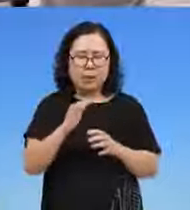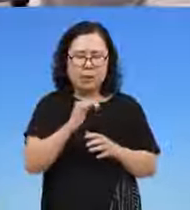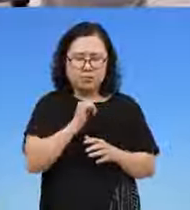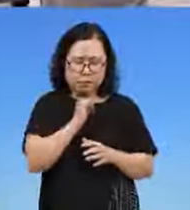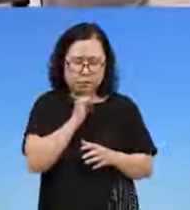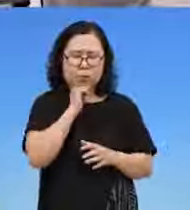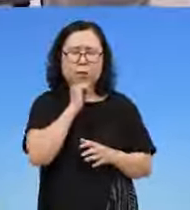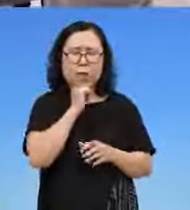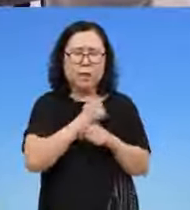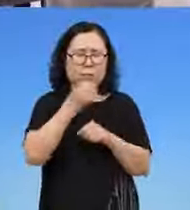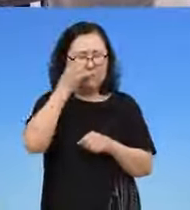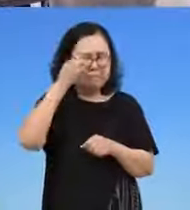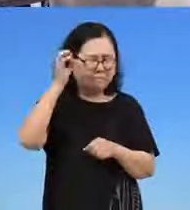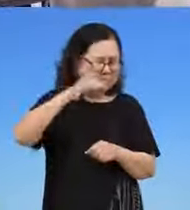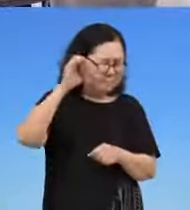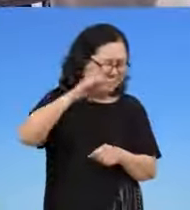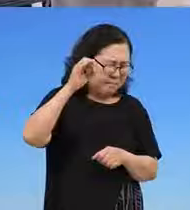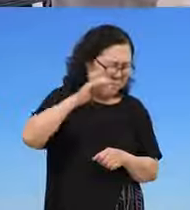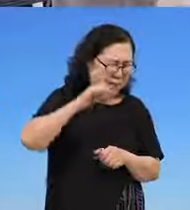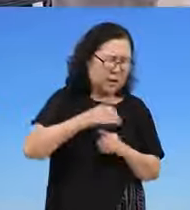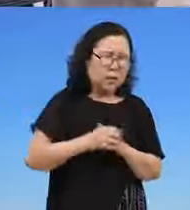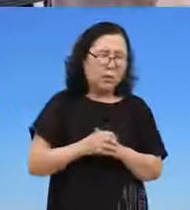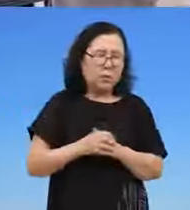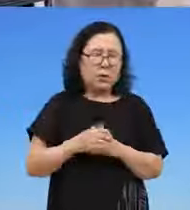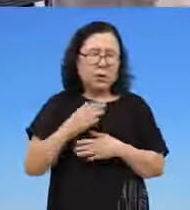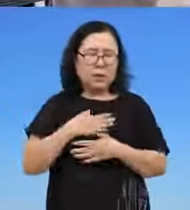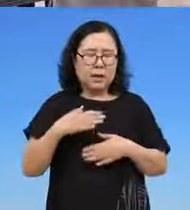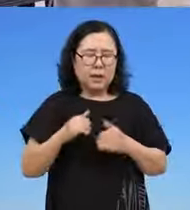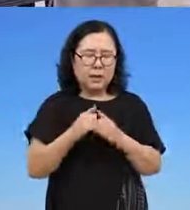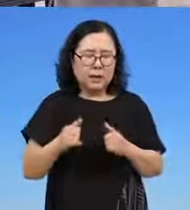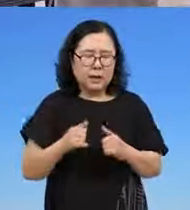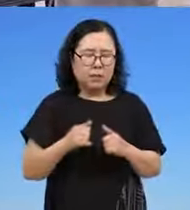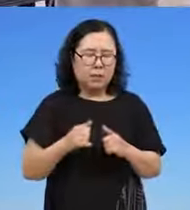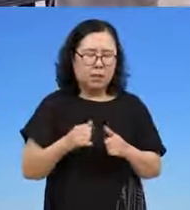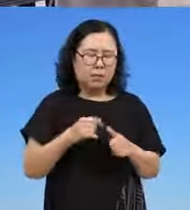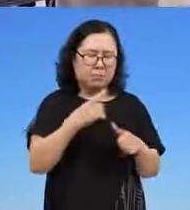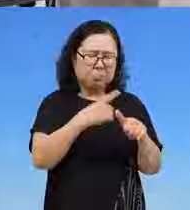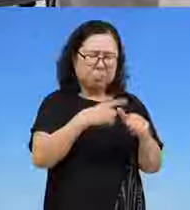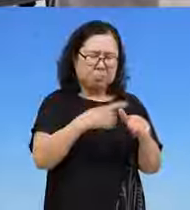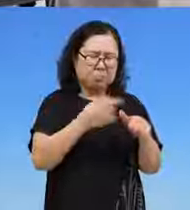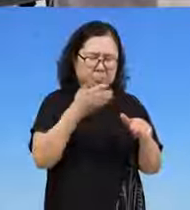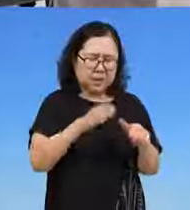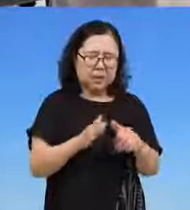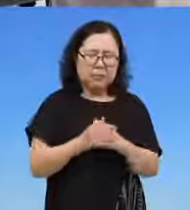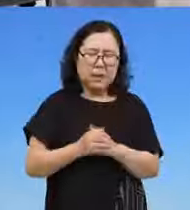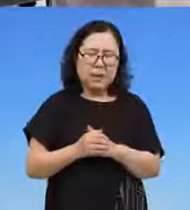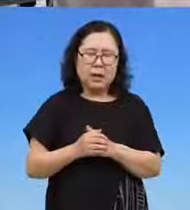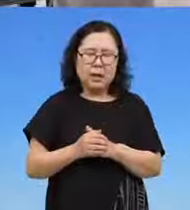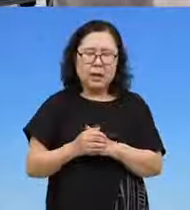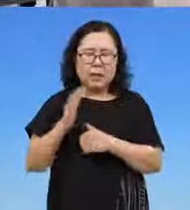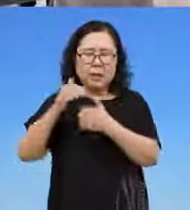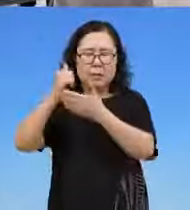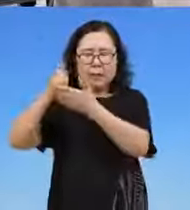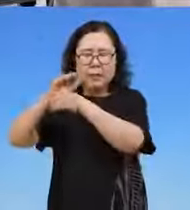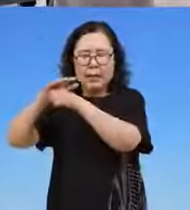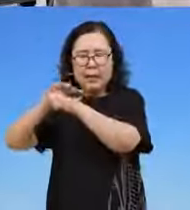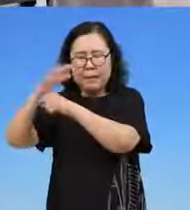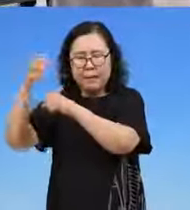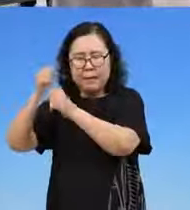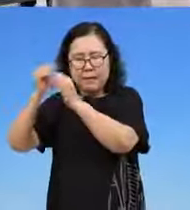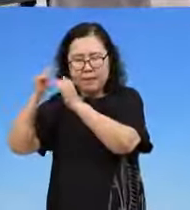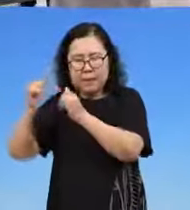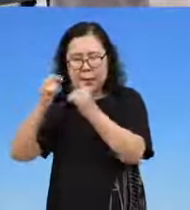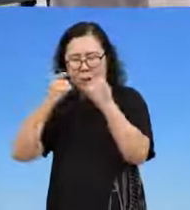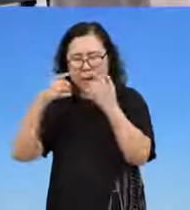세상은 우리를 초라하게 부르고 세상은 우리를 늘 연약한 자리로 몰고 가지만 자격 없는 자를 사랑해